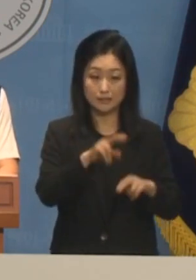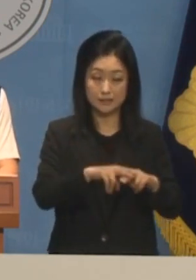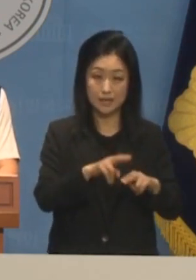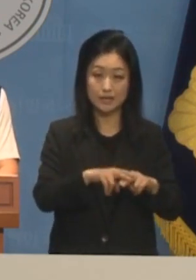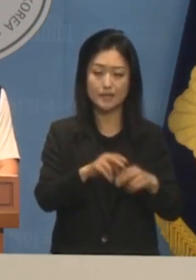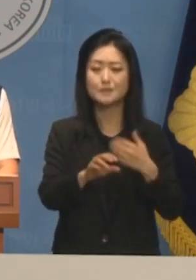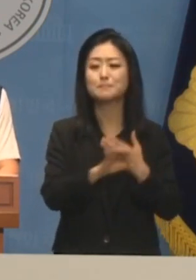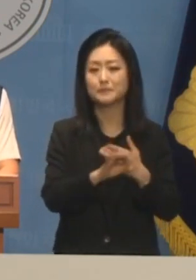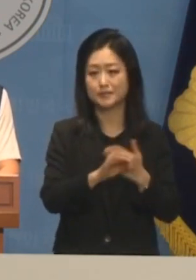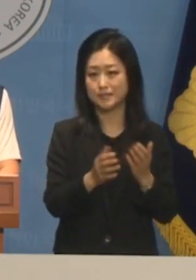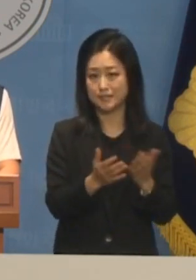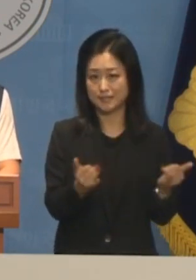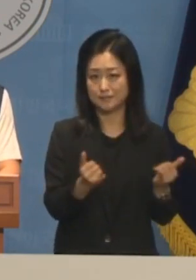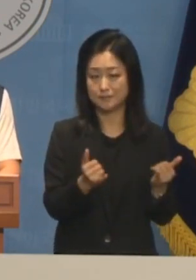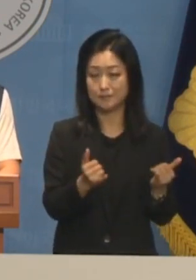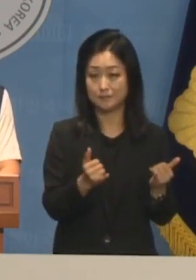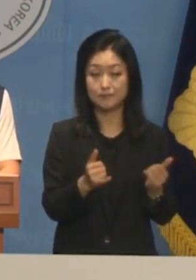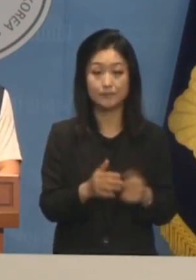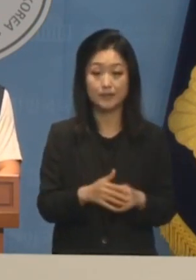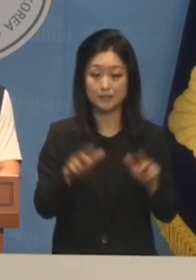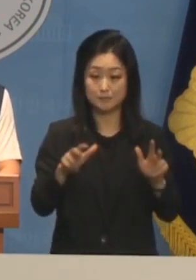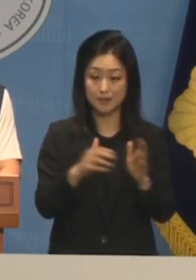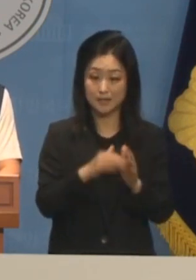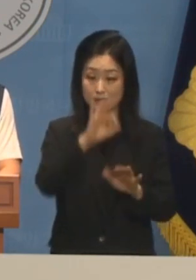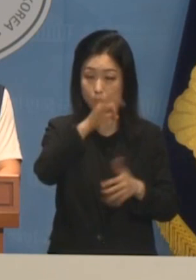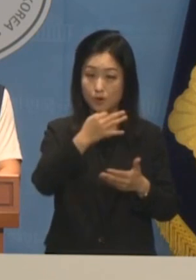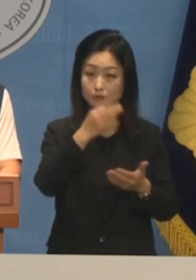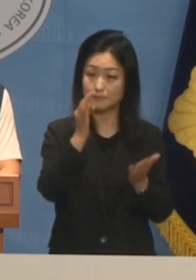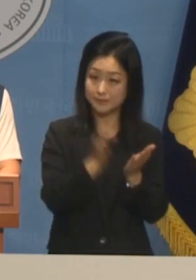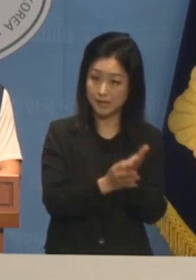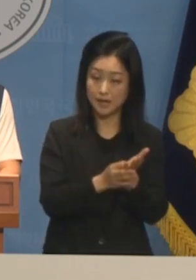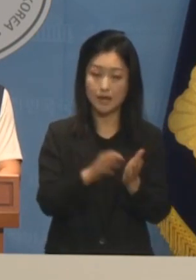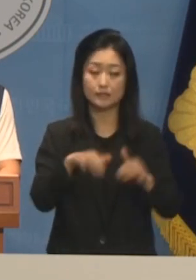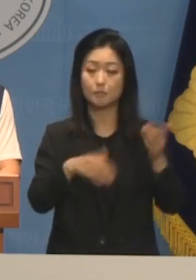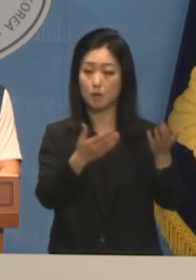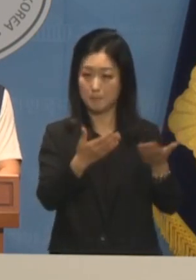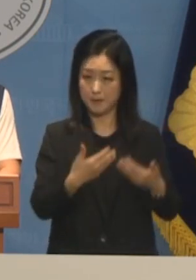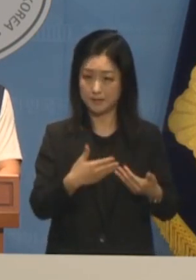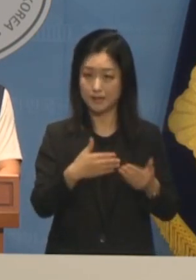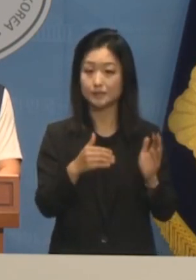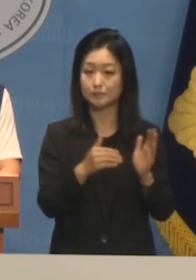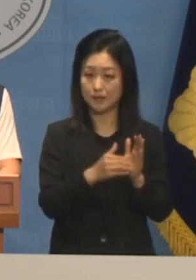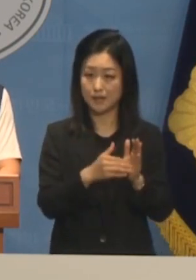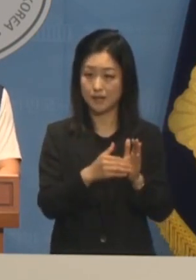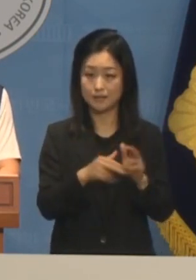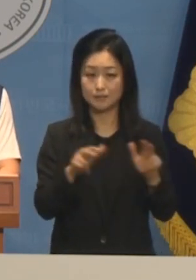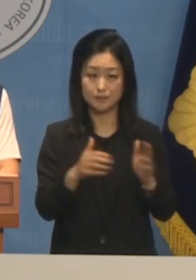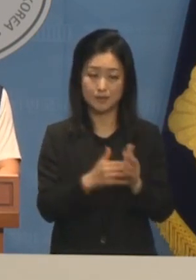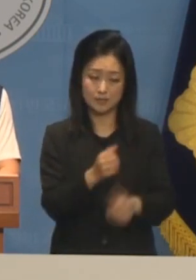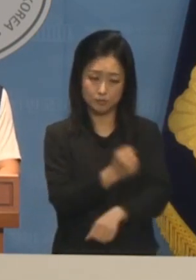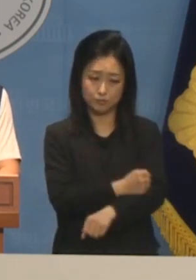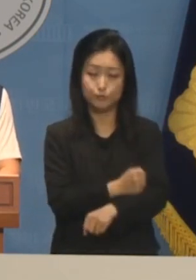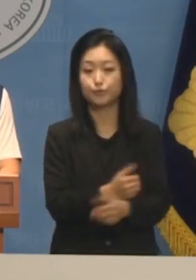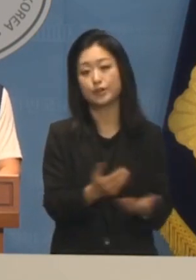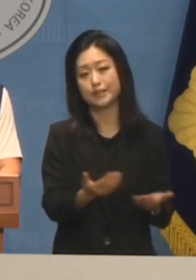그동안 공공부문 비정규직 노동자들은 각종 처우와 차별의 불평등에 시달리면서 지금까지